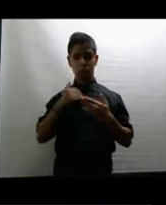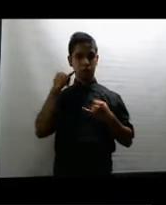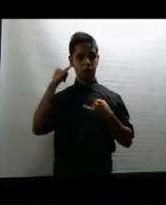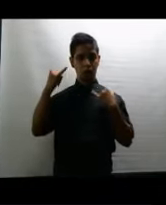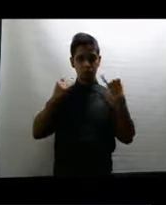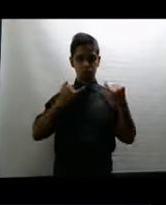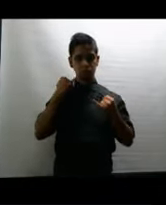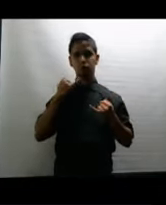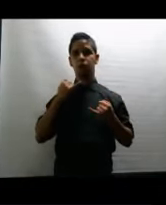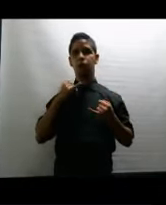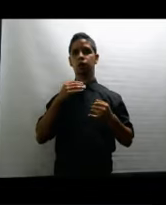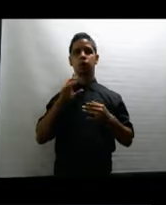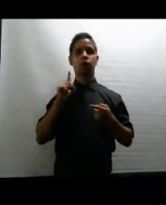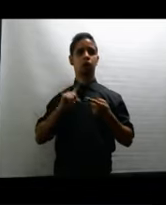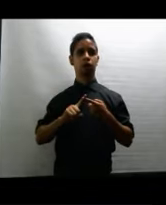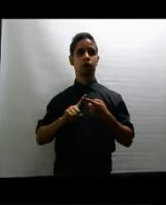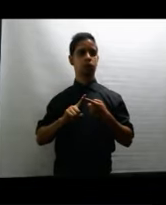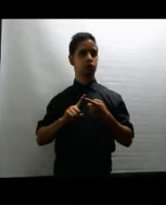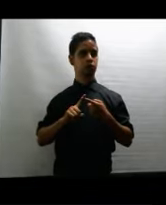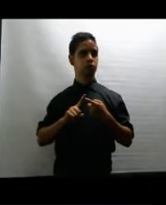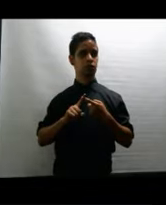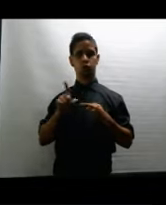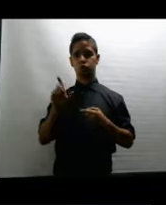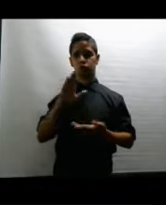un centro comunal un quinceañero literal.